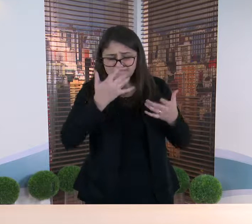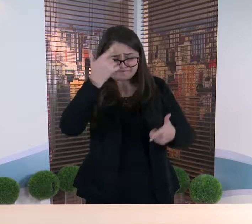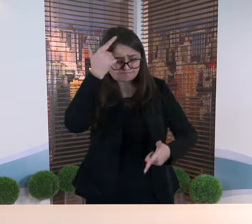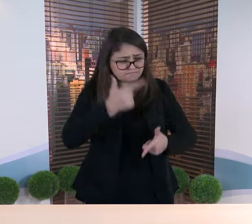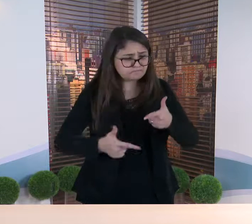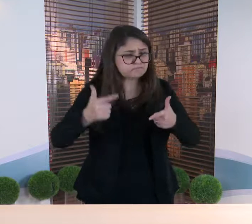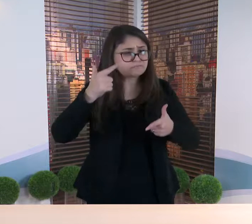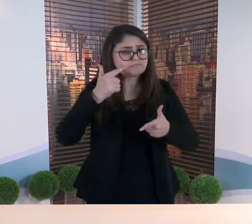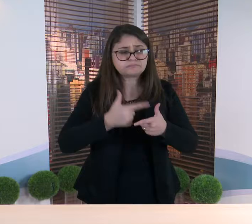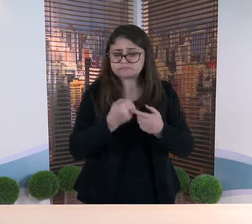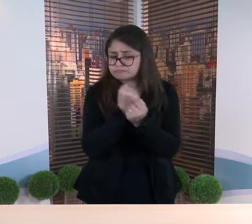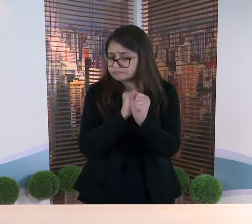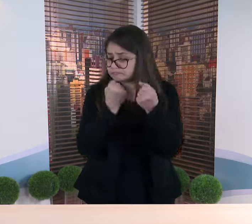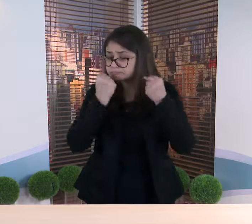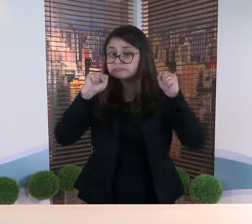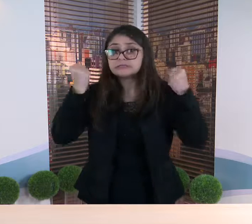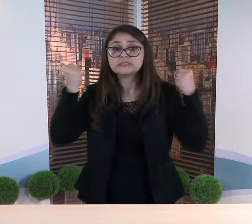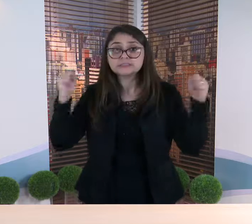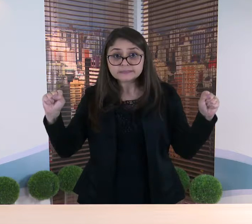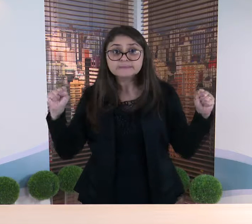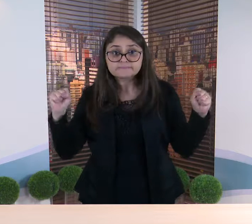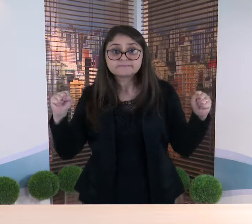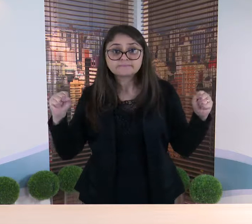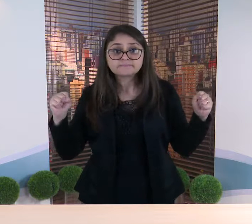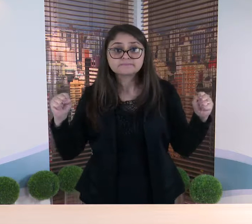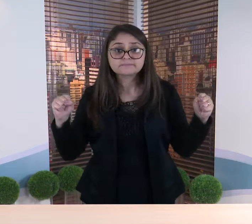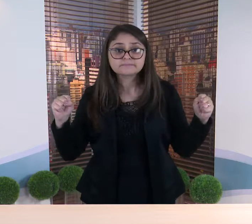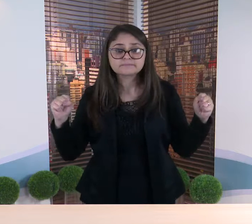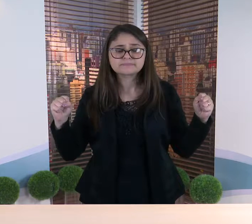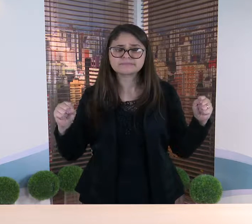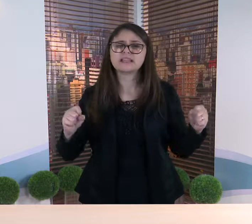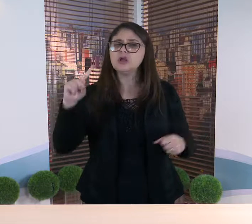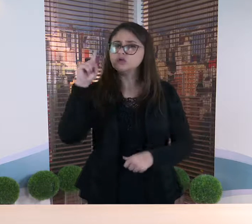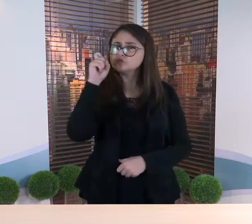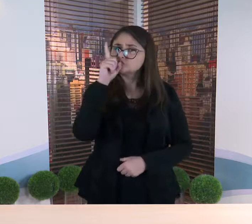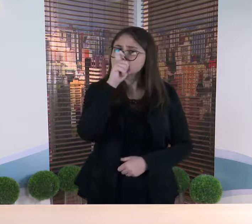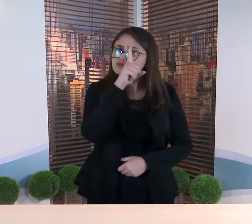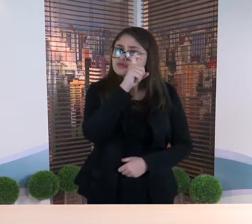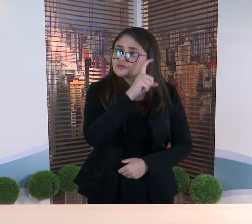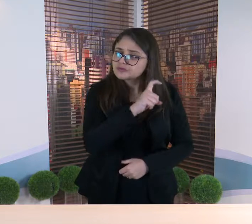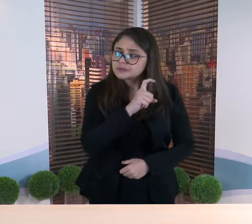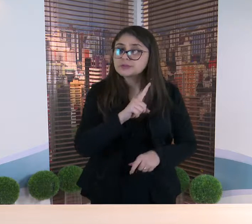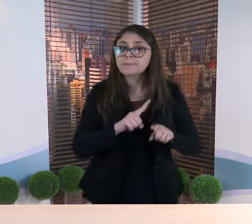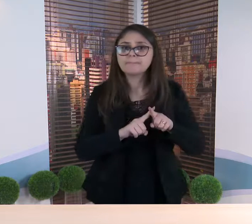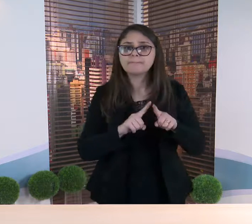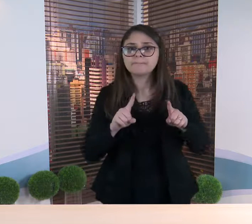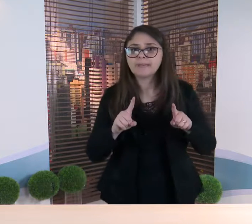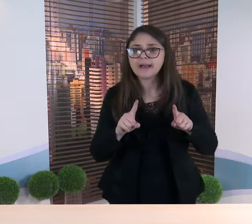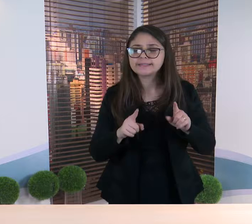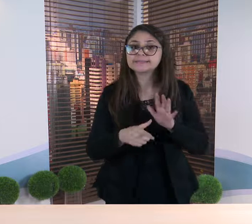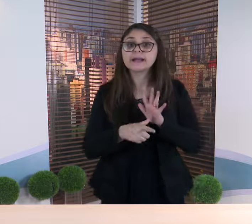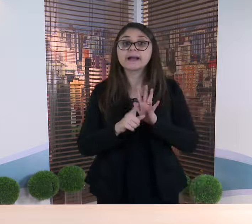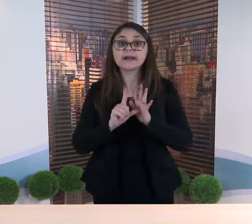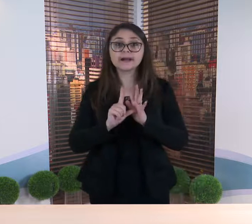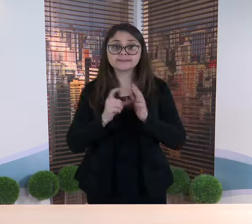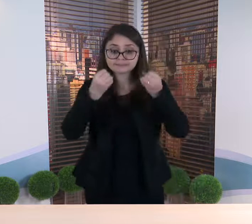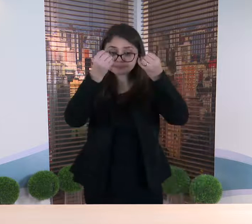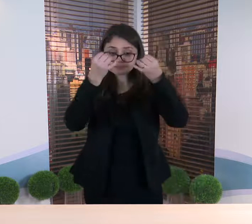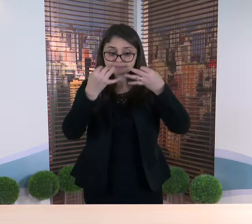na verdade, gigante. E por mais difícil que seja, antes de prosseguir, precisamos destacar a